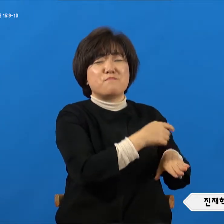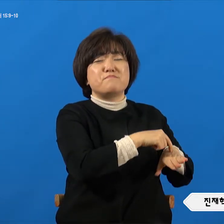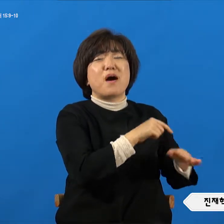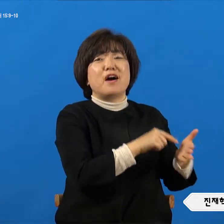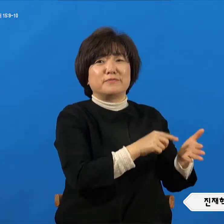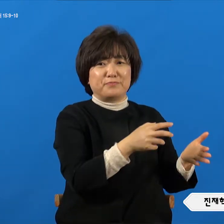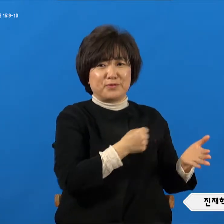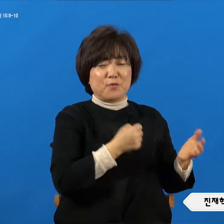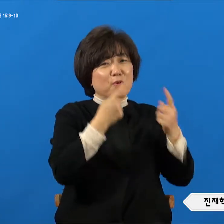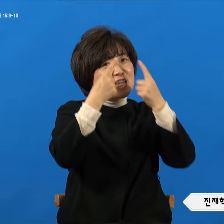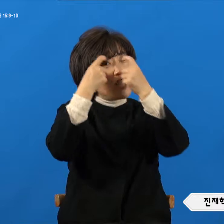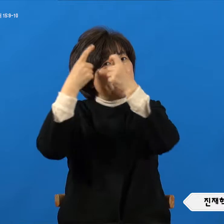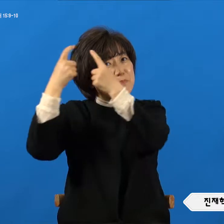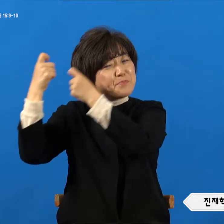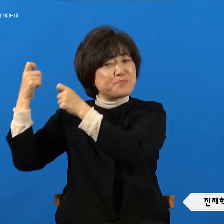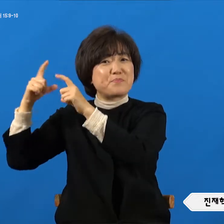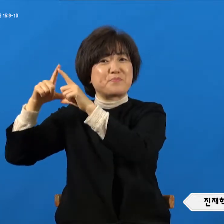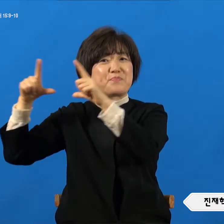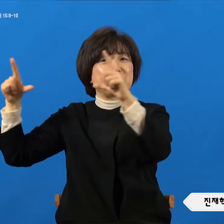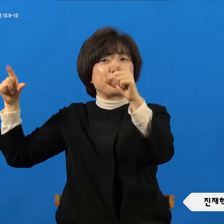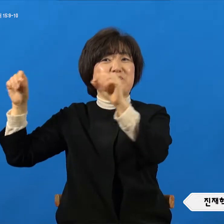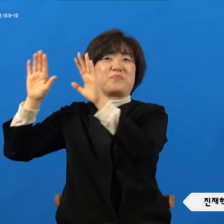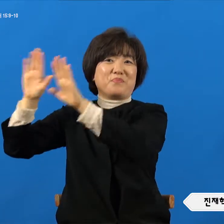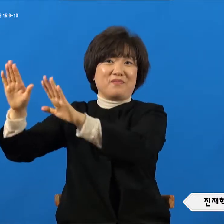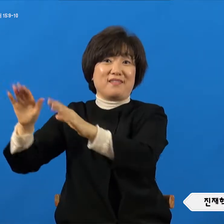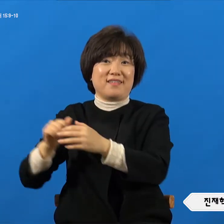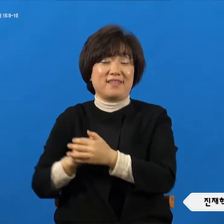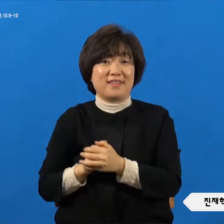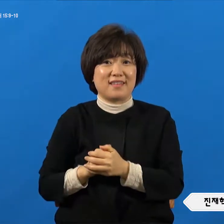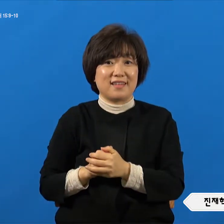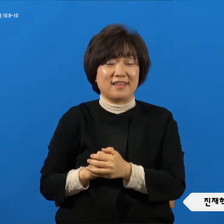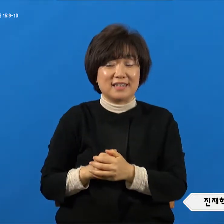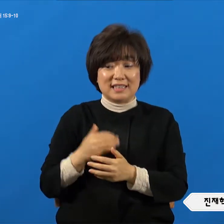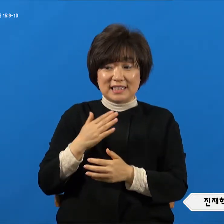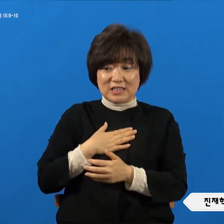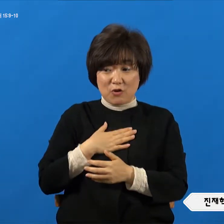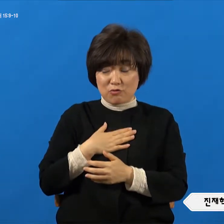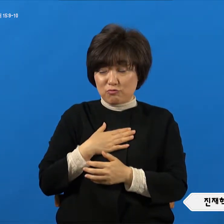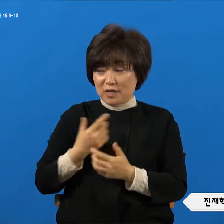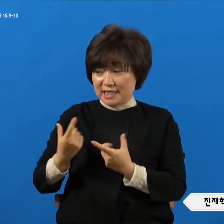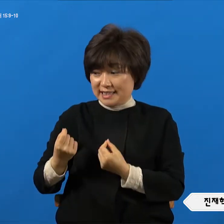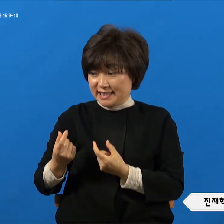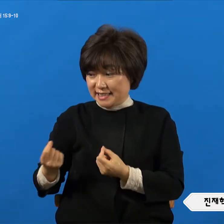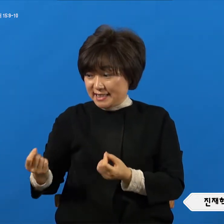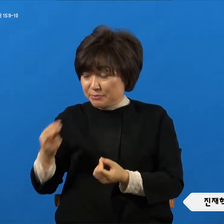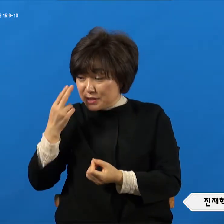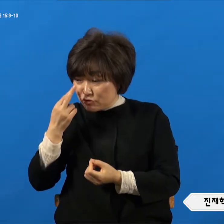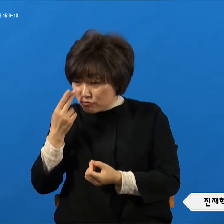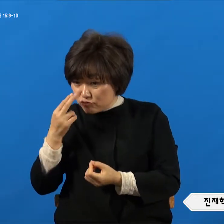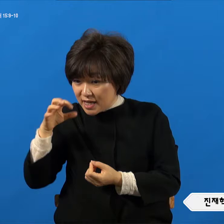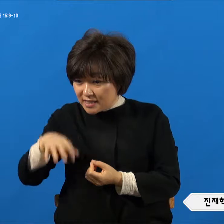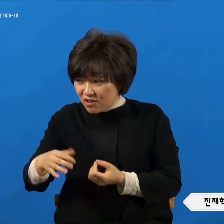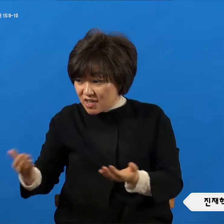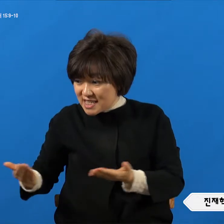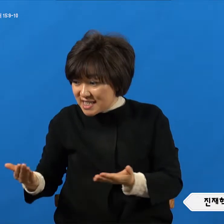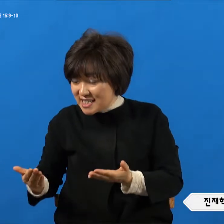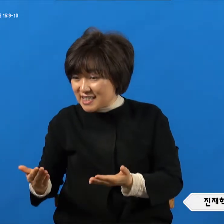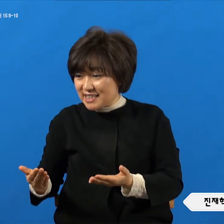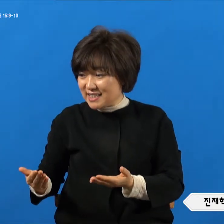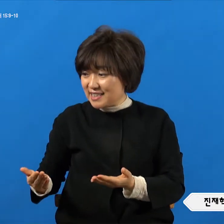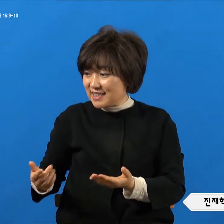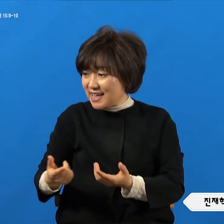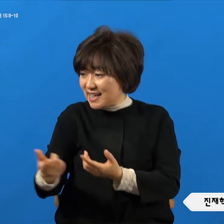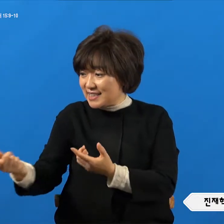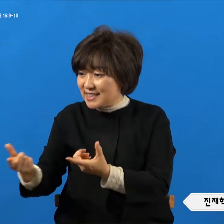되었기 때문입니다. 저도 미국에 있으면서 함께 일하는 우리 동역자들, 부목사님에게 그렇게 한번